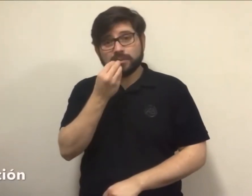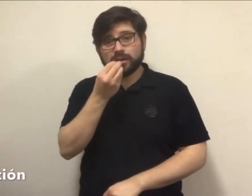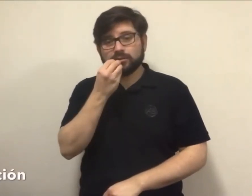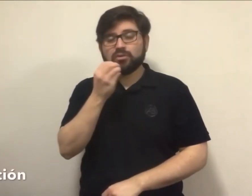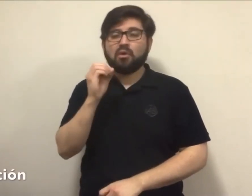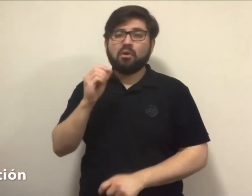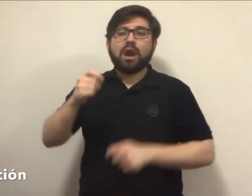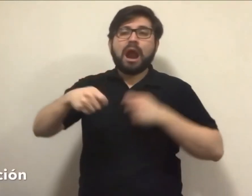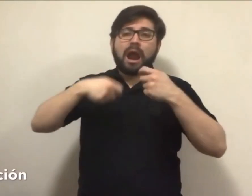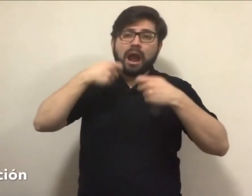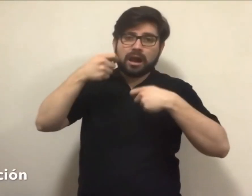Alimentación.